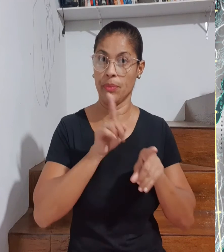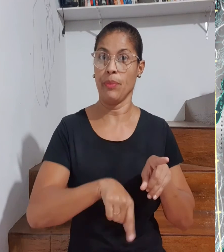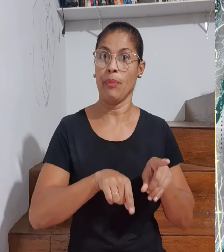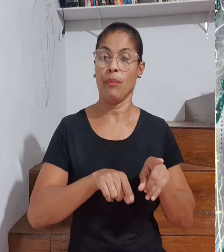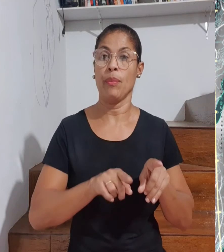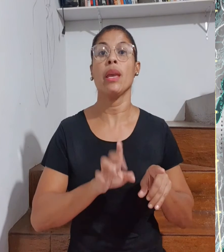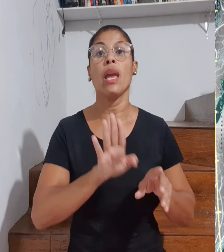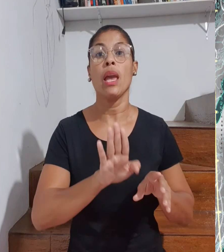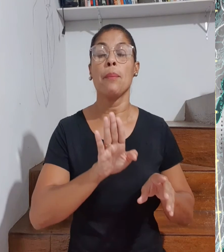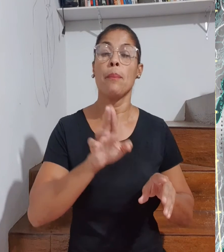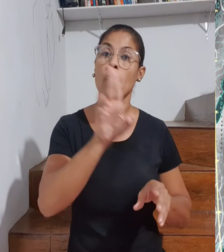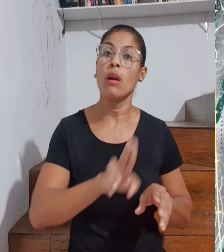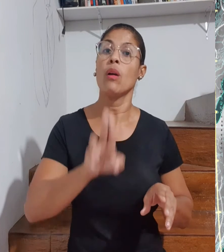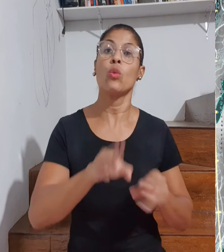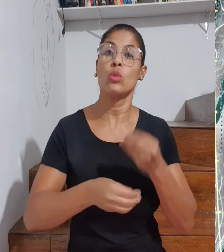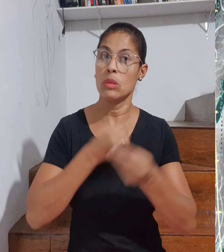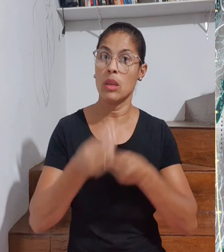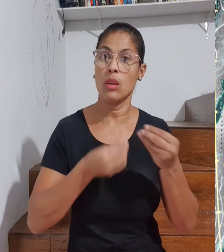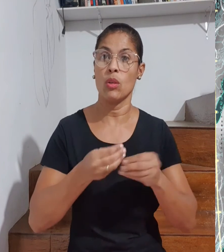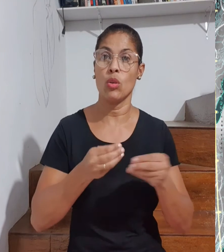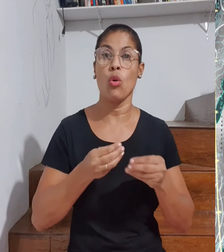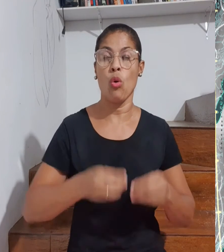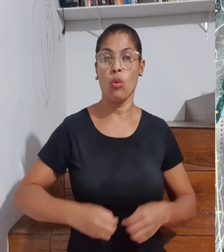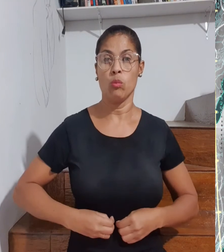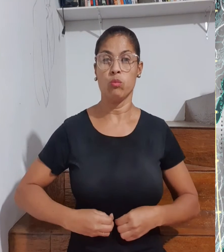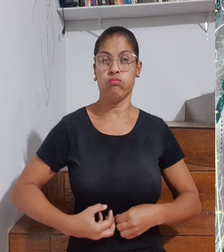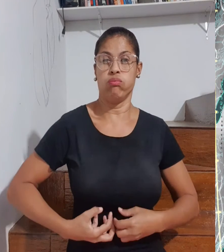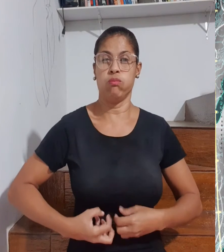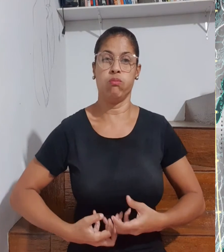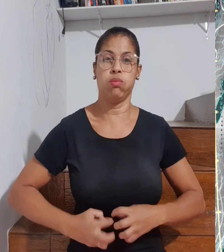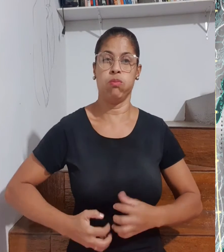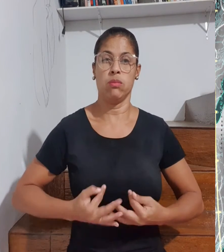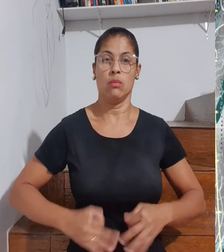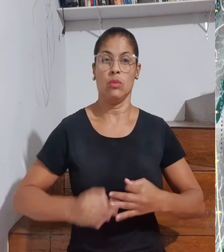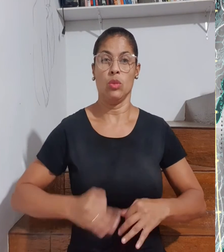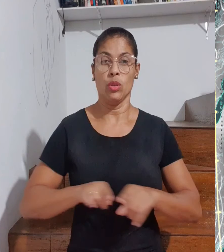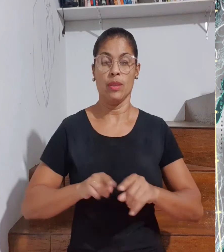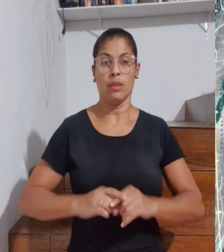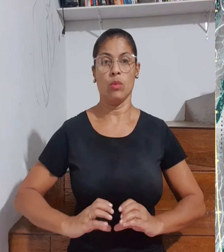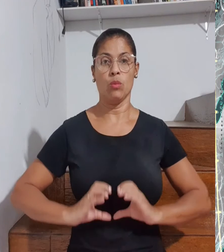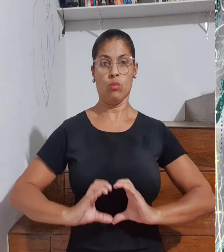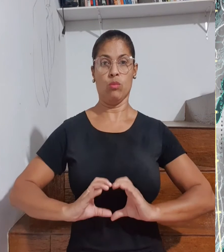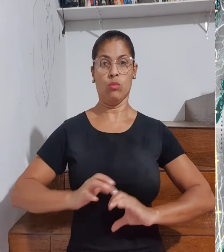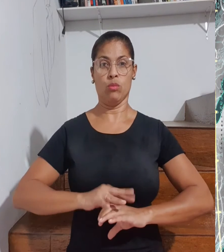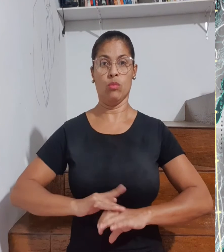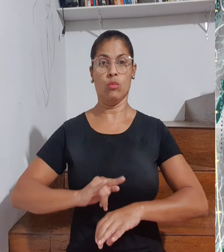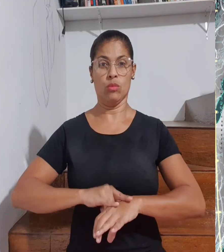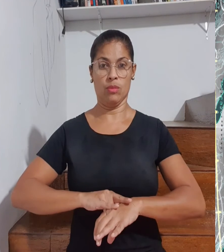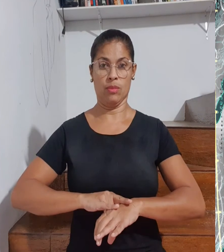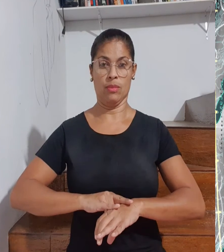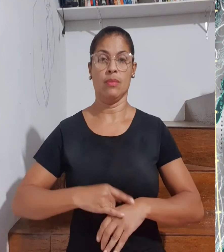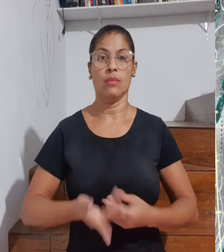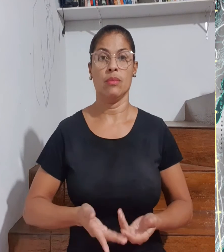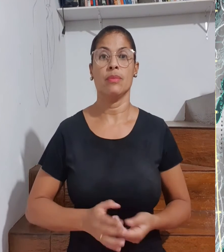antagonista muscarínico, mas é usada no tratamento do espasmo gastrointestinal e do trato geniturinário, e também